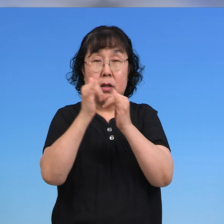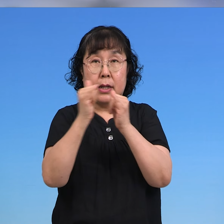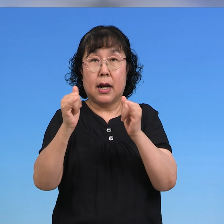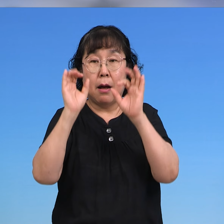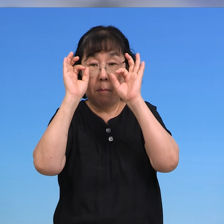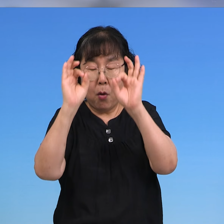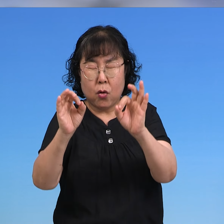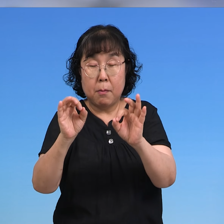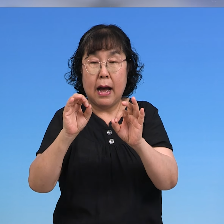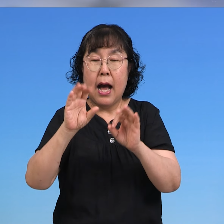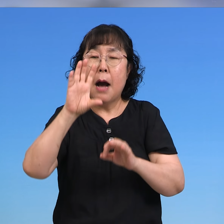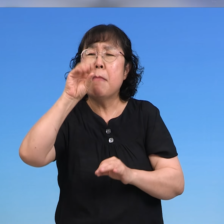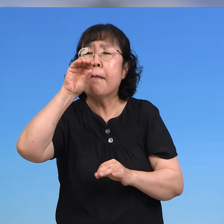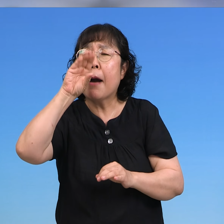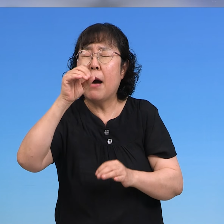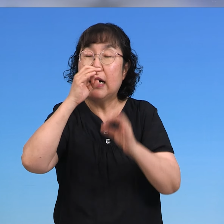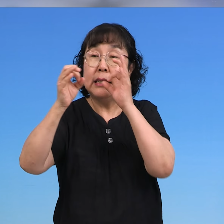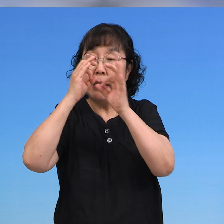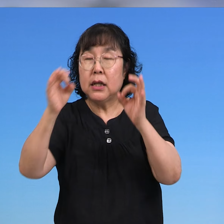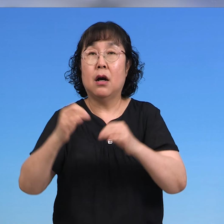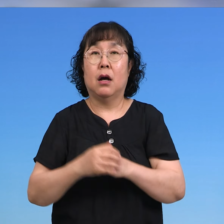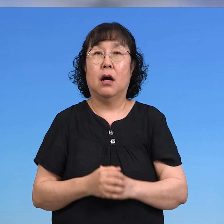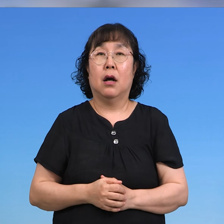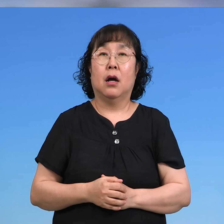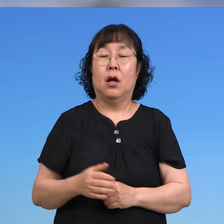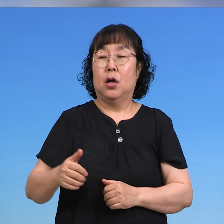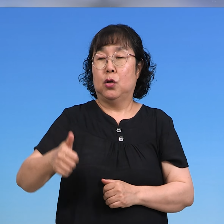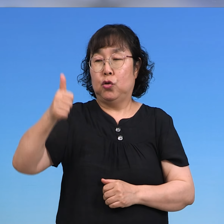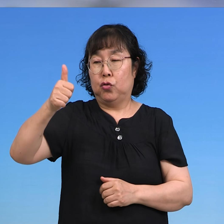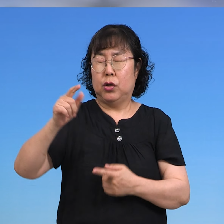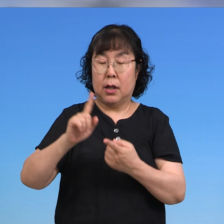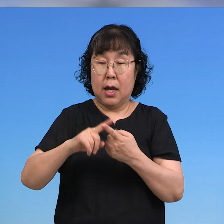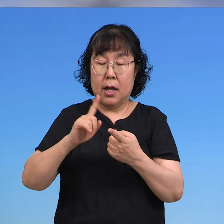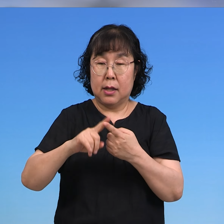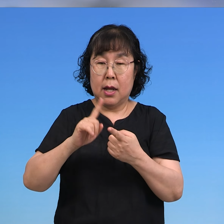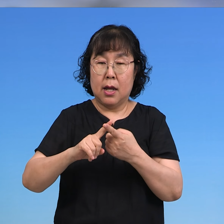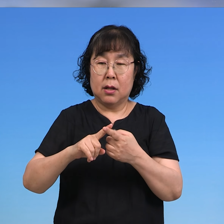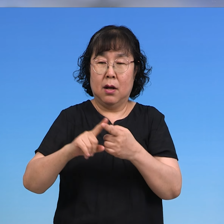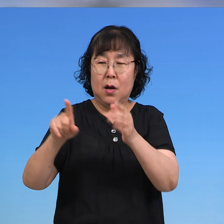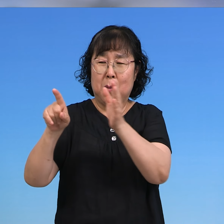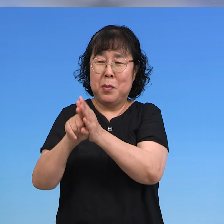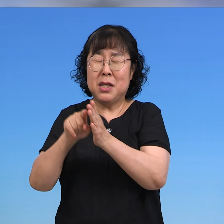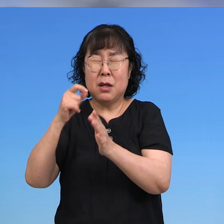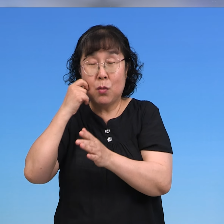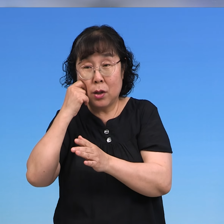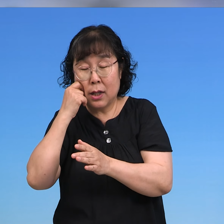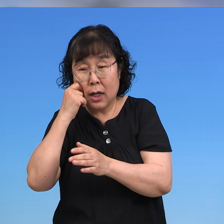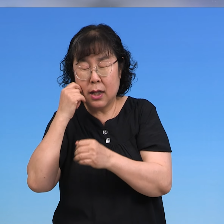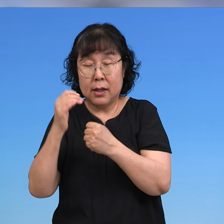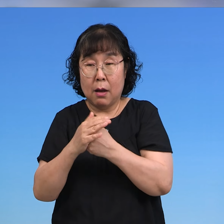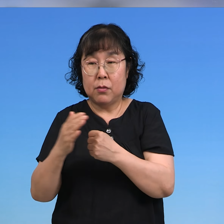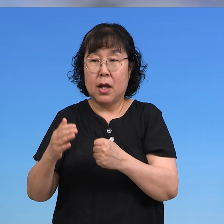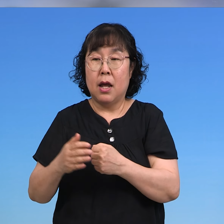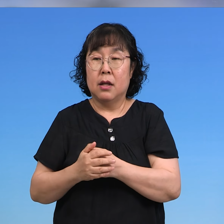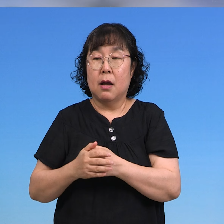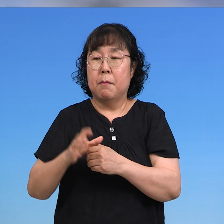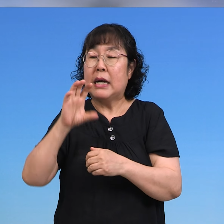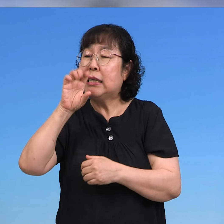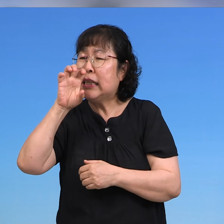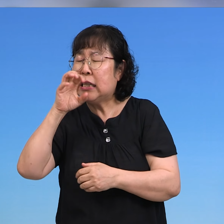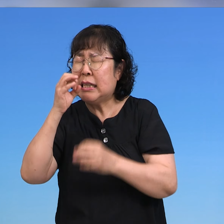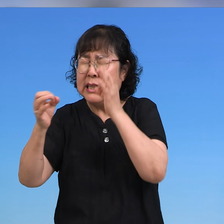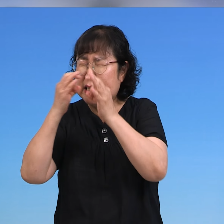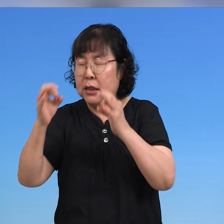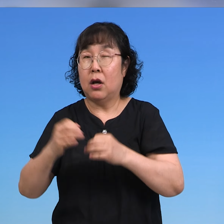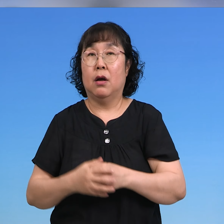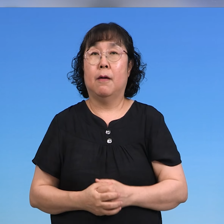그렇게 지저대니까 얘가 주인에 대한 불신이에요. 내가 감당할 수 없을 것 같으니까 막 지저대는 거 아닙니까? 그래서 제가 이